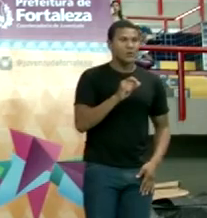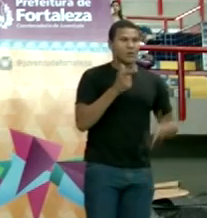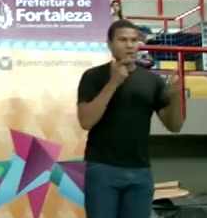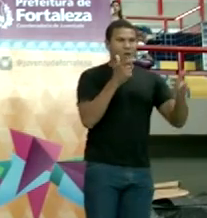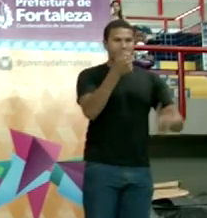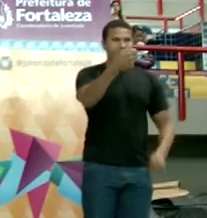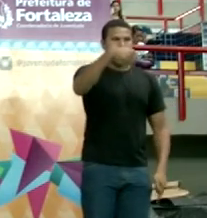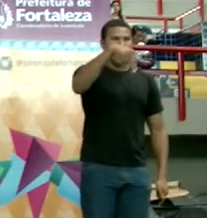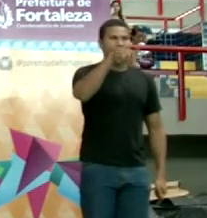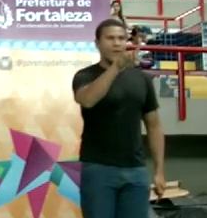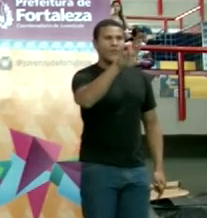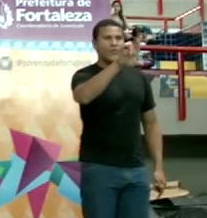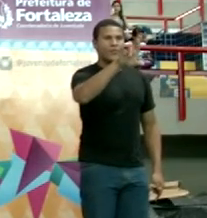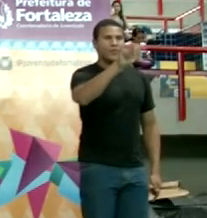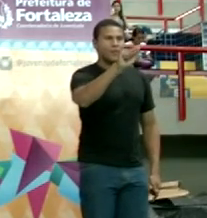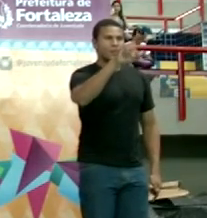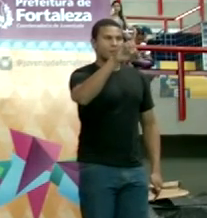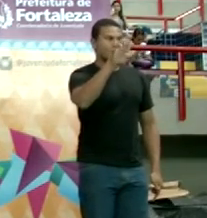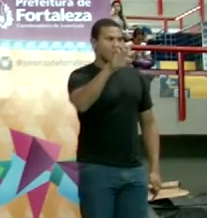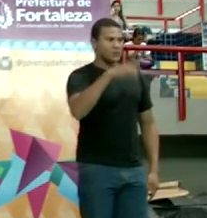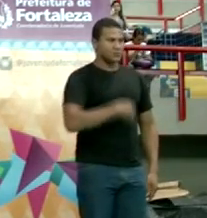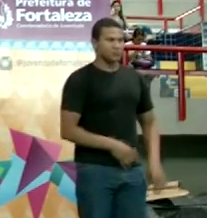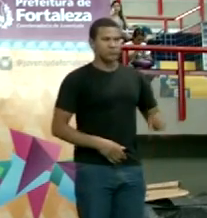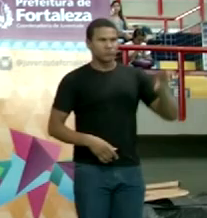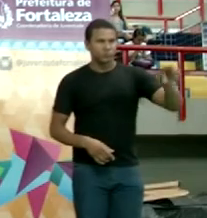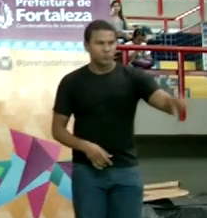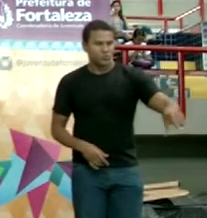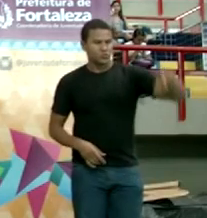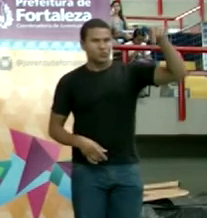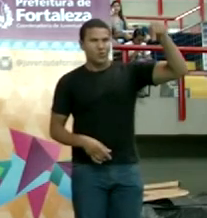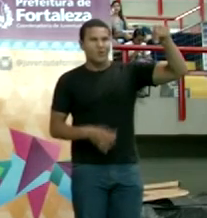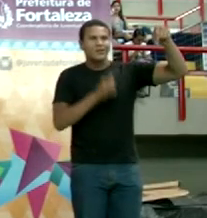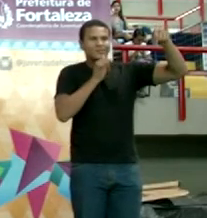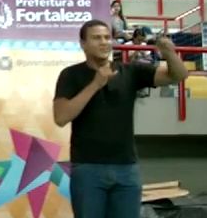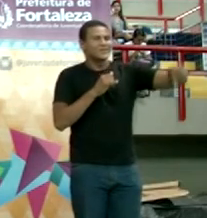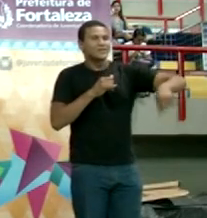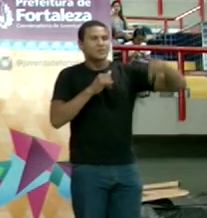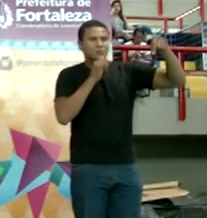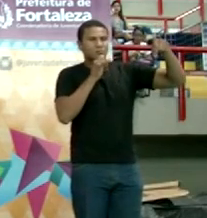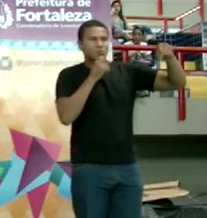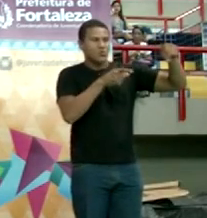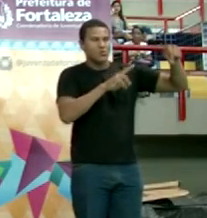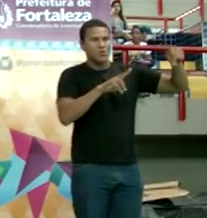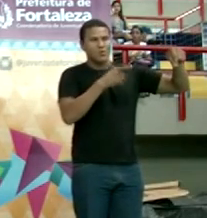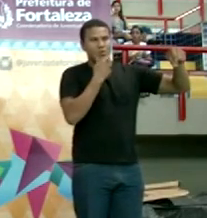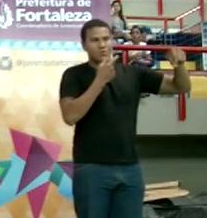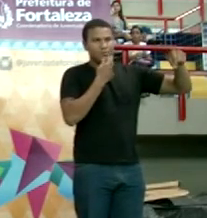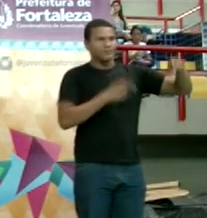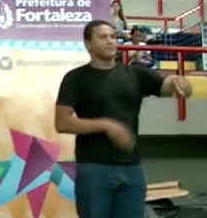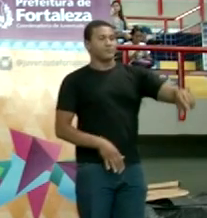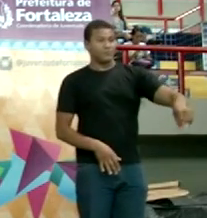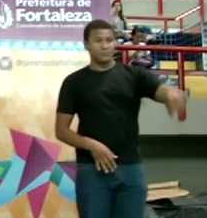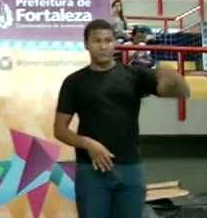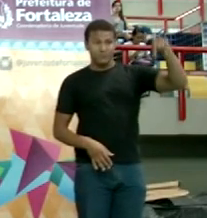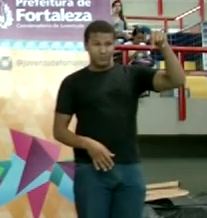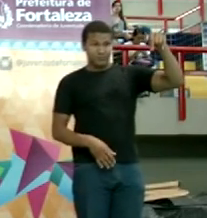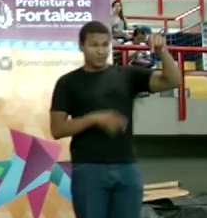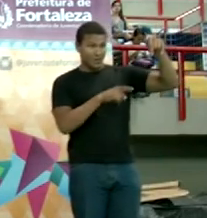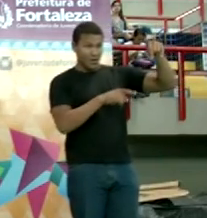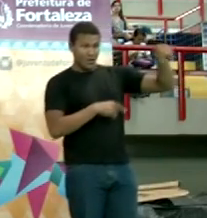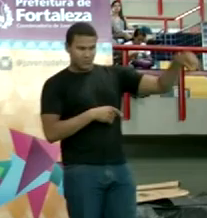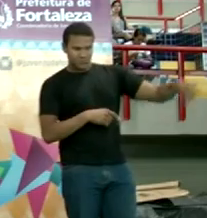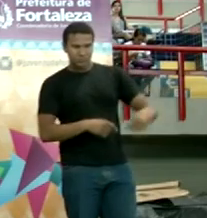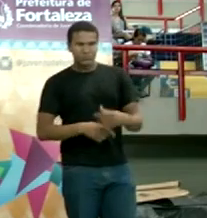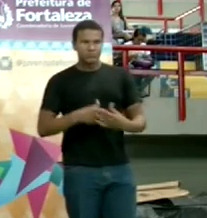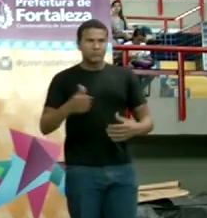Andrade. Andrade vai ser o primeiro-ministro. E ele vai montar o ministério. É Ciliano.